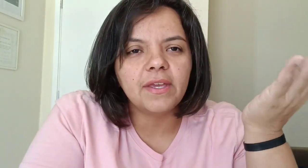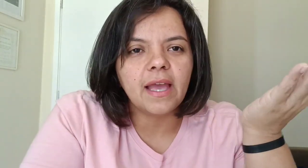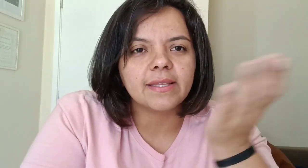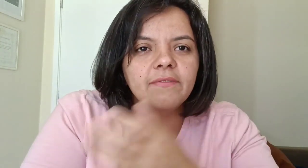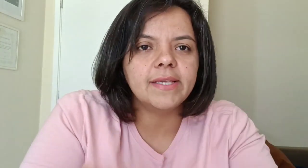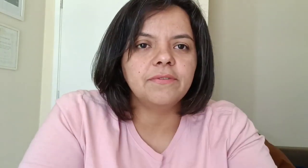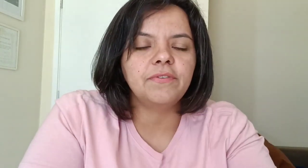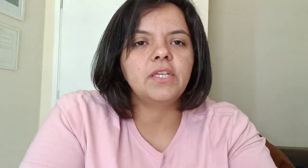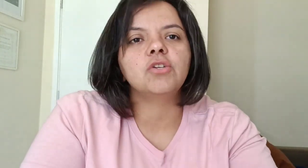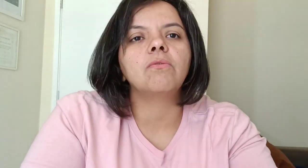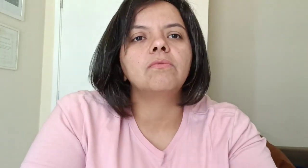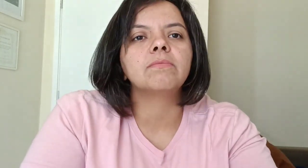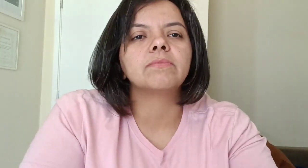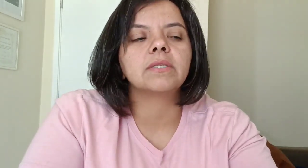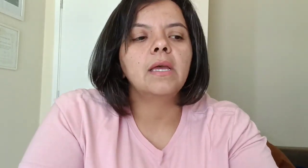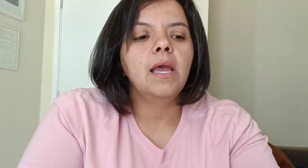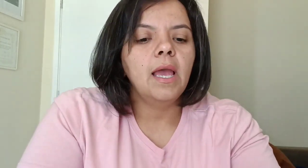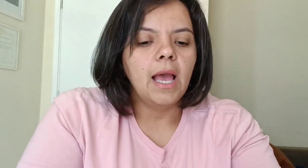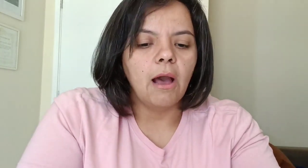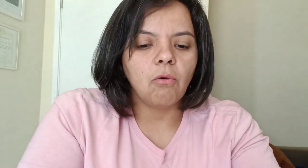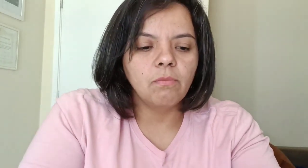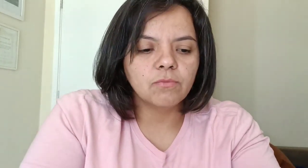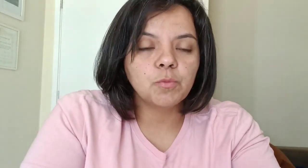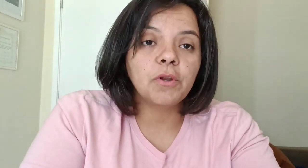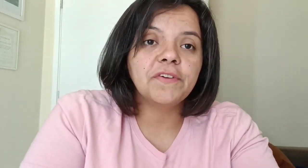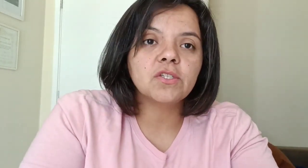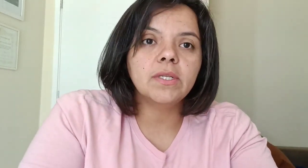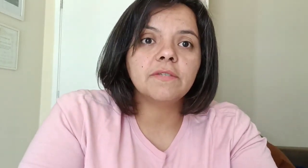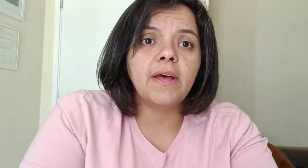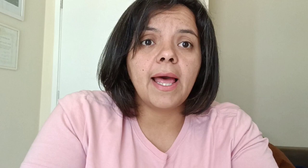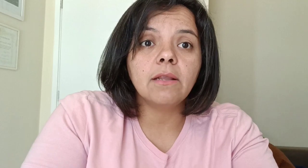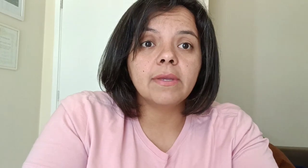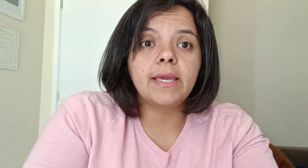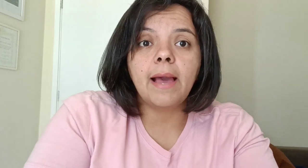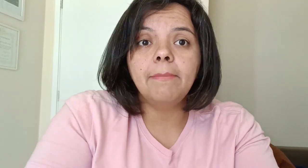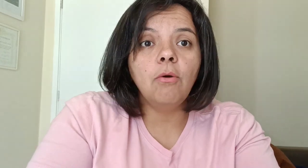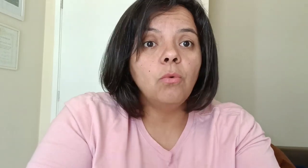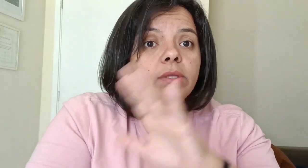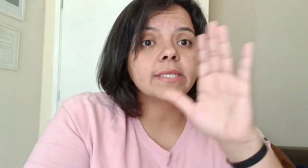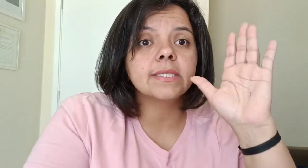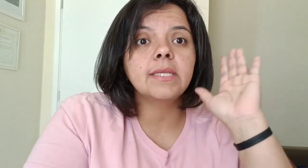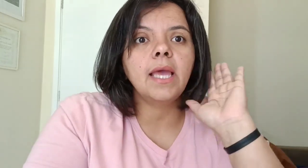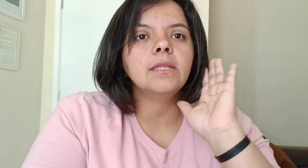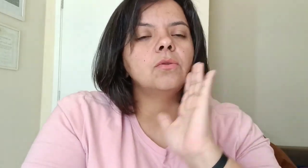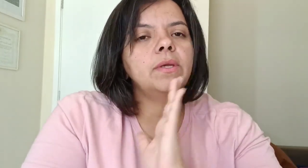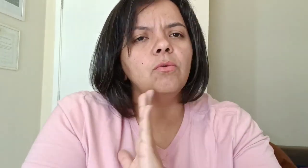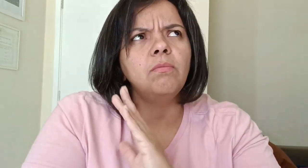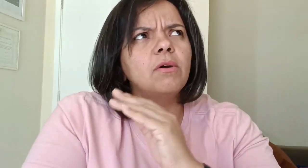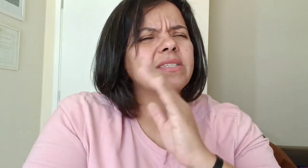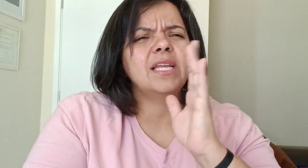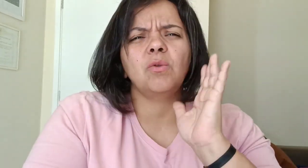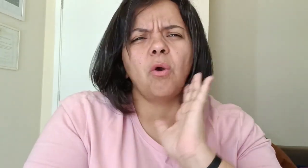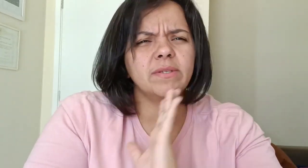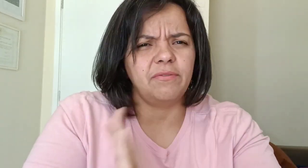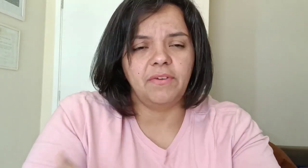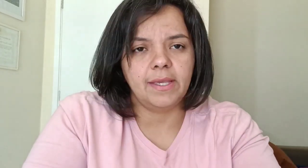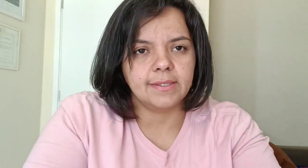ouvi através de vídeo, alguns professores falaram que a mão muda 101 ou 111